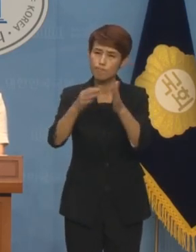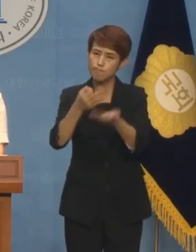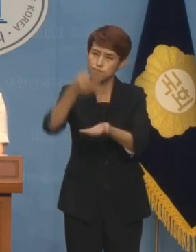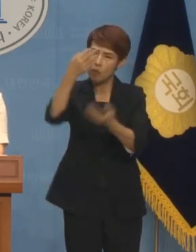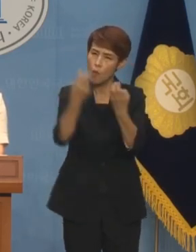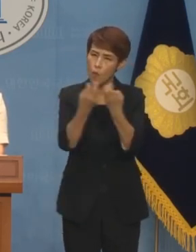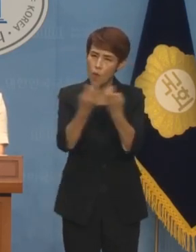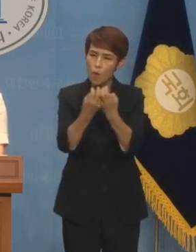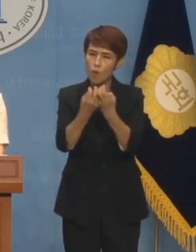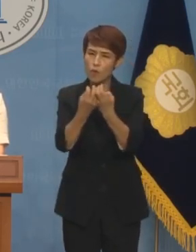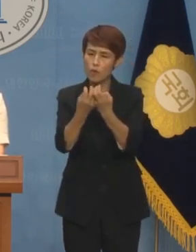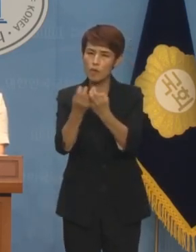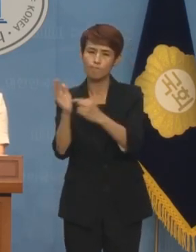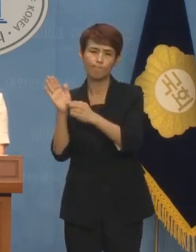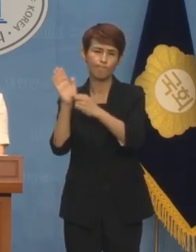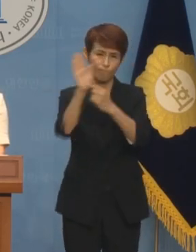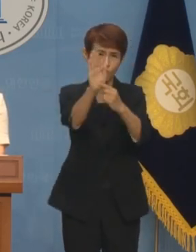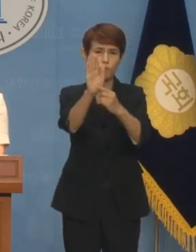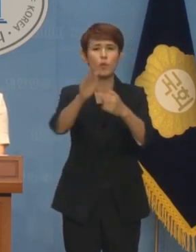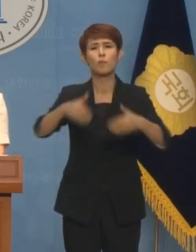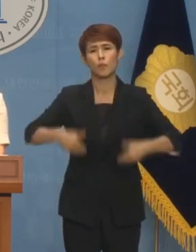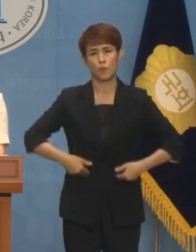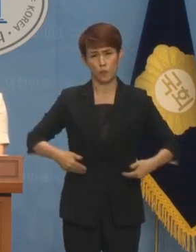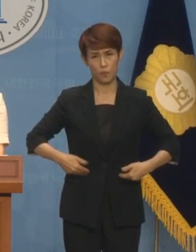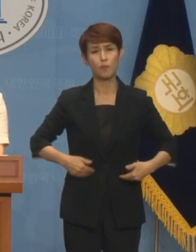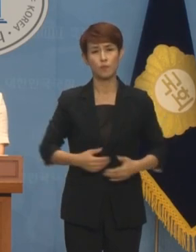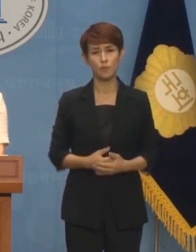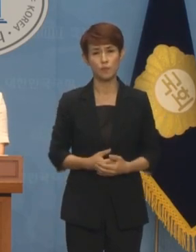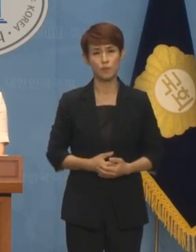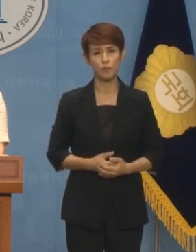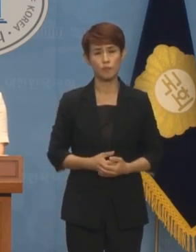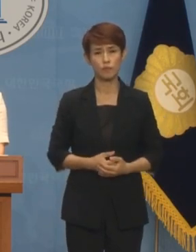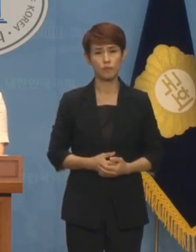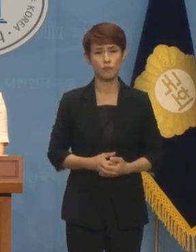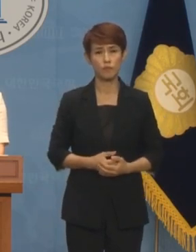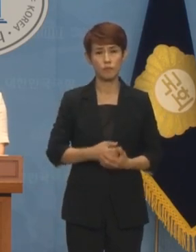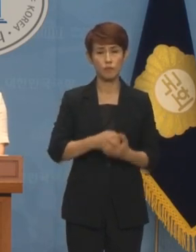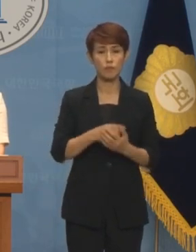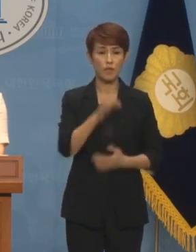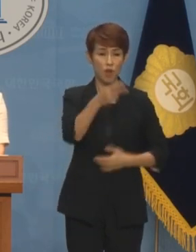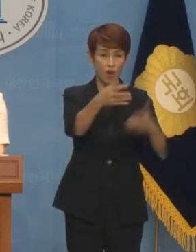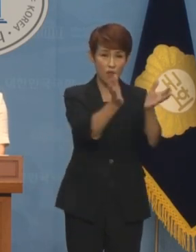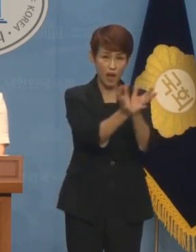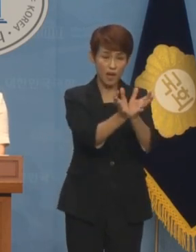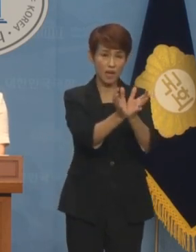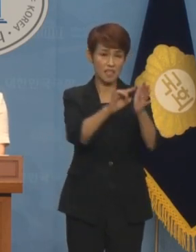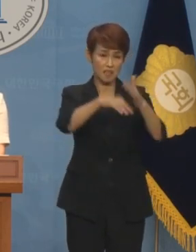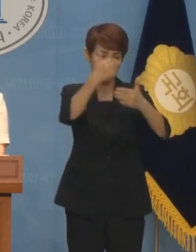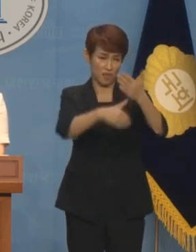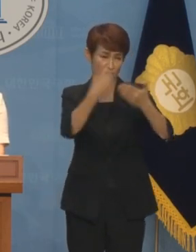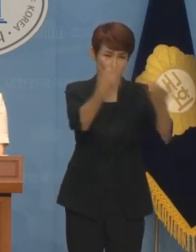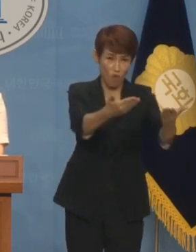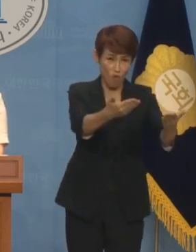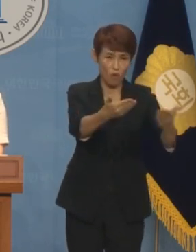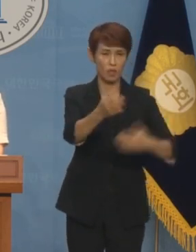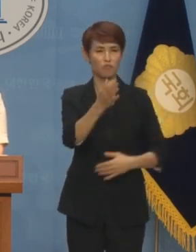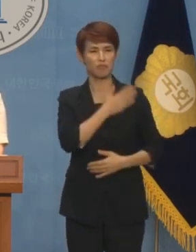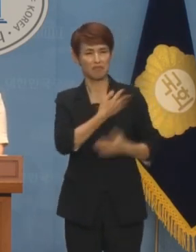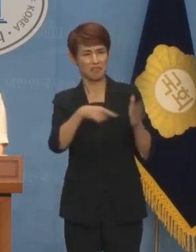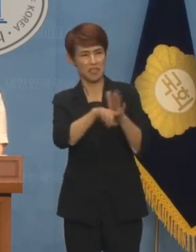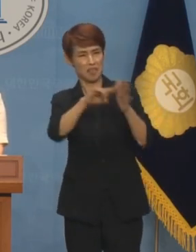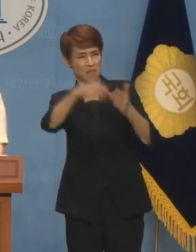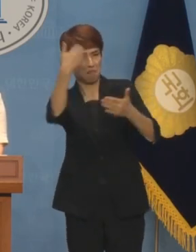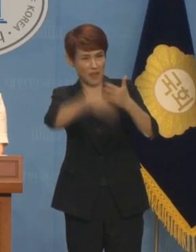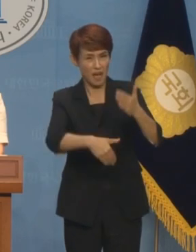청사진을 제시할 수 있고 또 제시해야 합니다. 정부 여당의 감세 추진에 부자 감세다, 재정